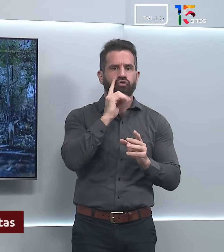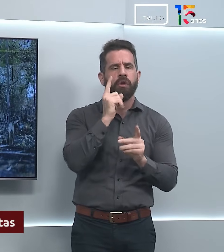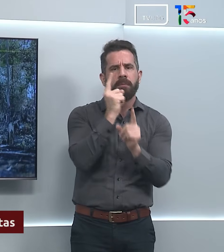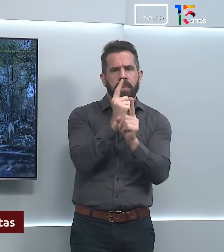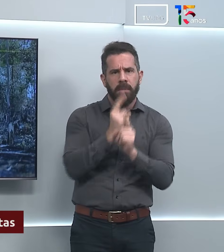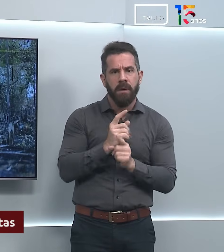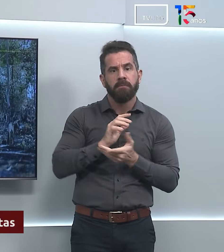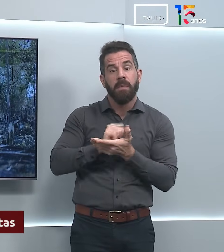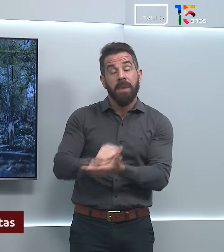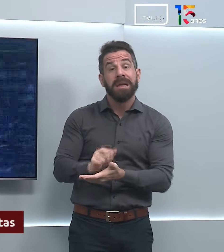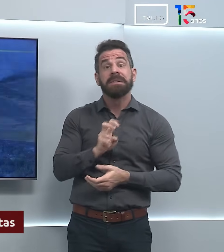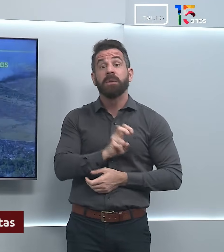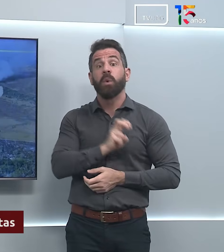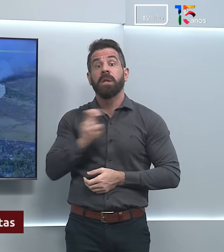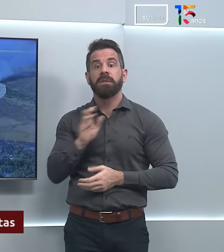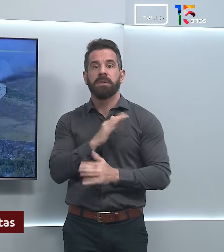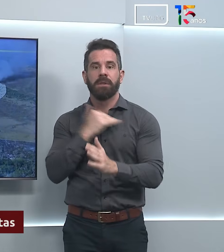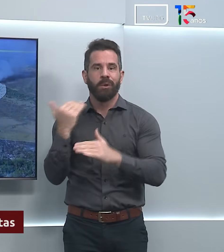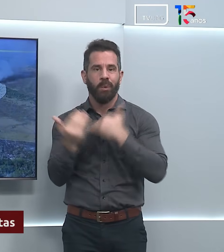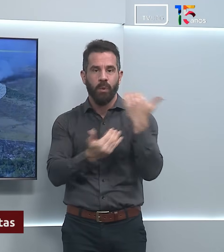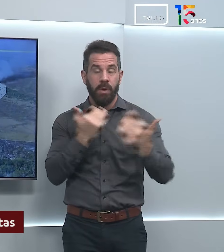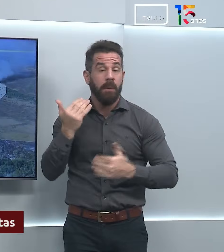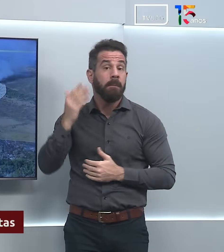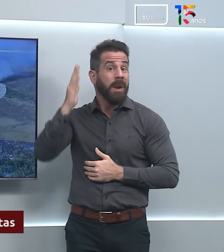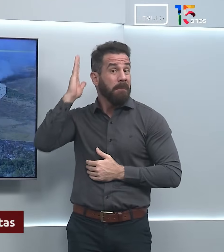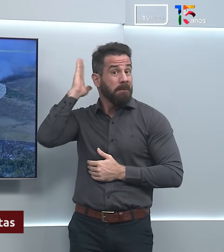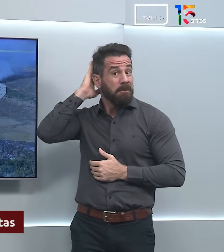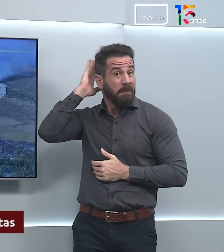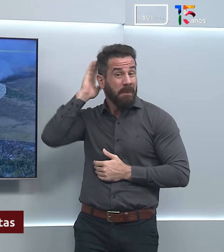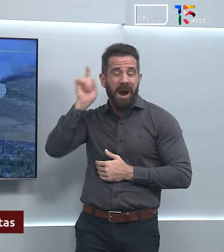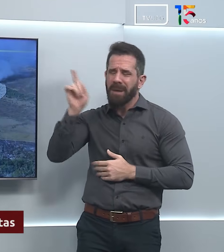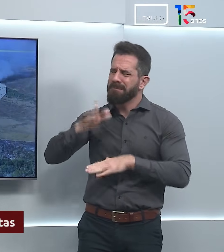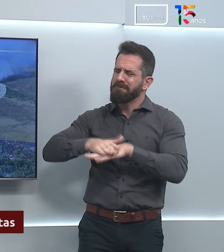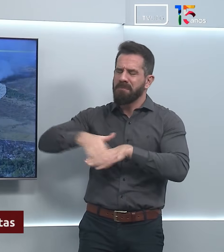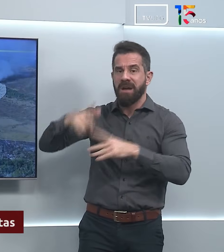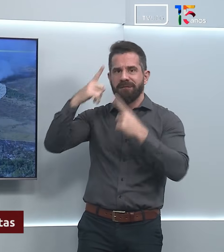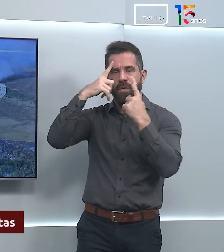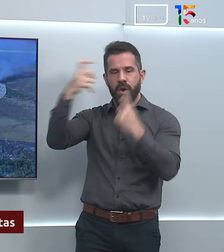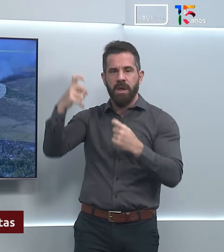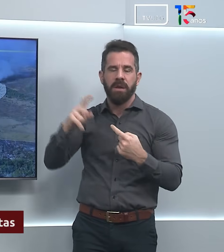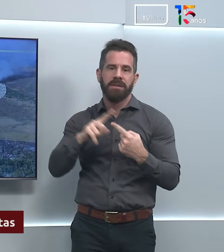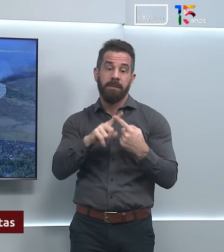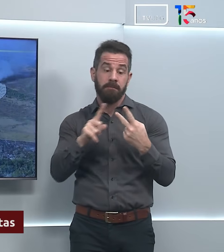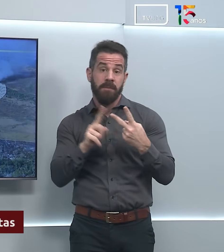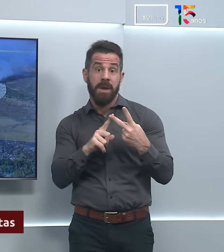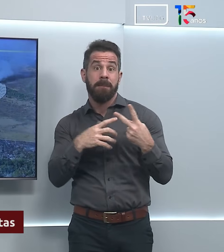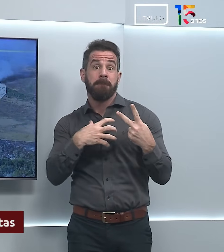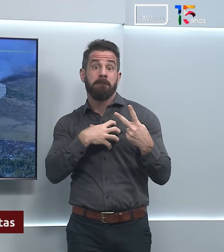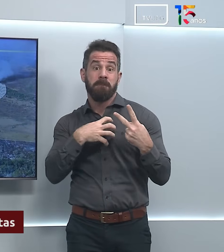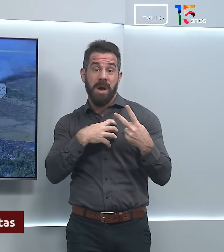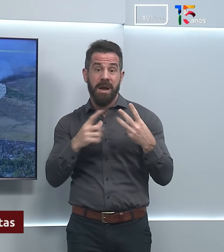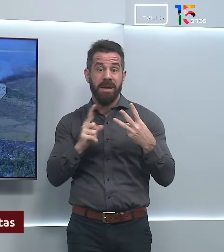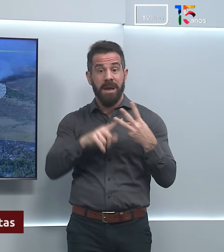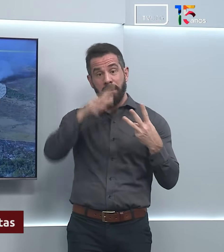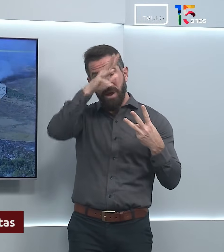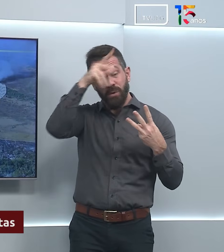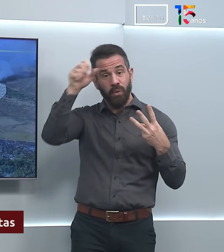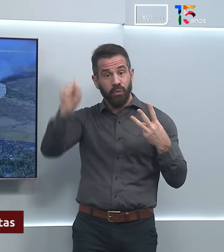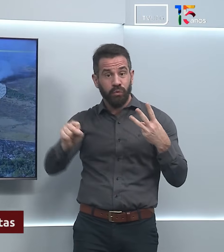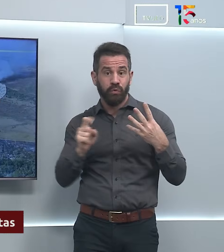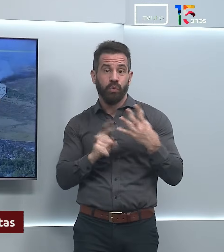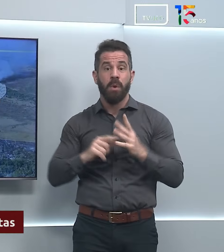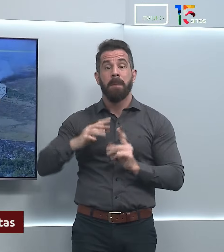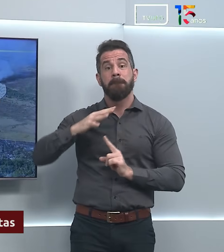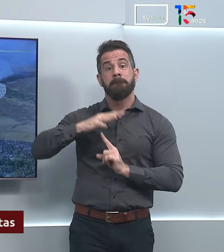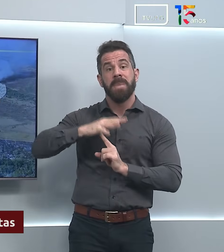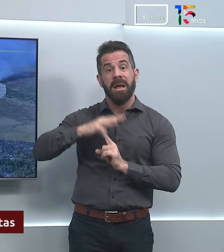55 assassinatos. O Pará lidera os casos de violência, seguido de Bahia, Mato Grosso do Sul, Paraná e